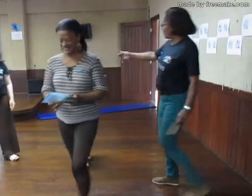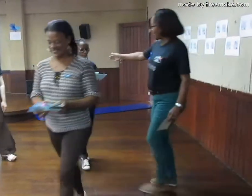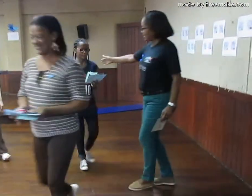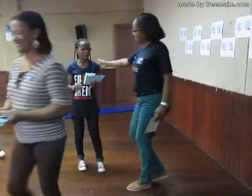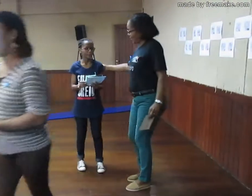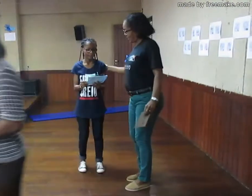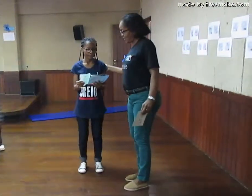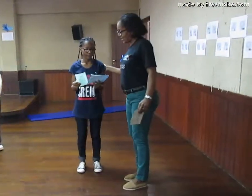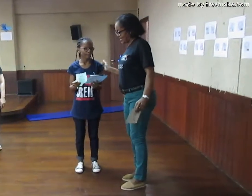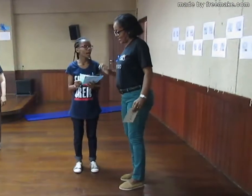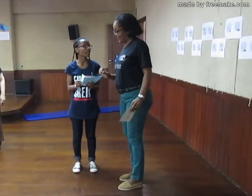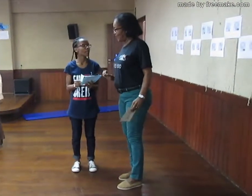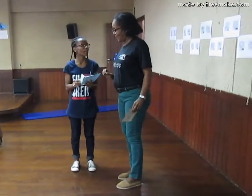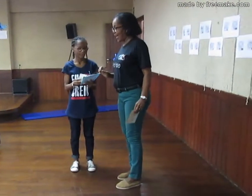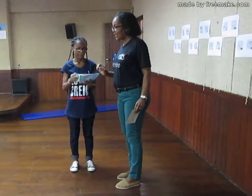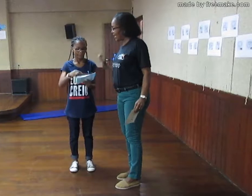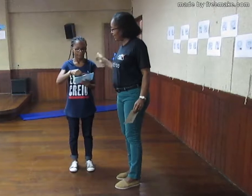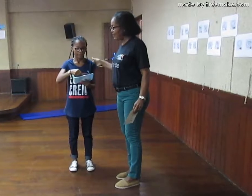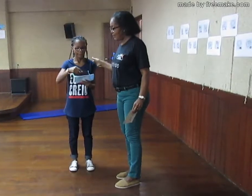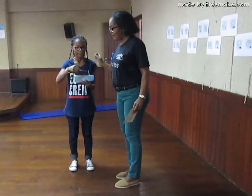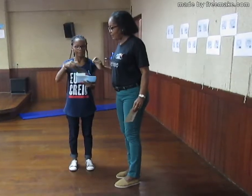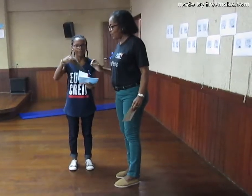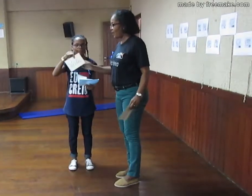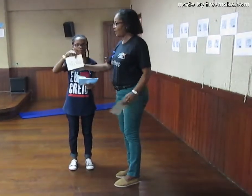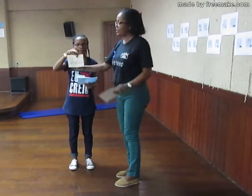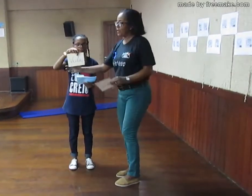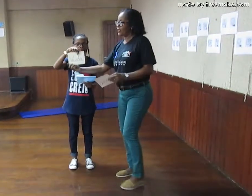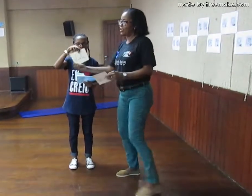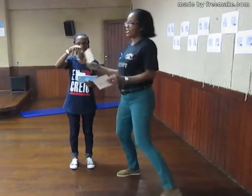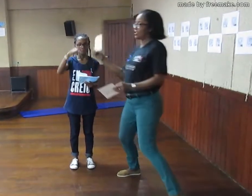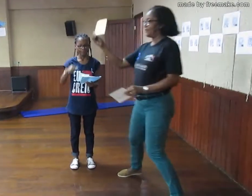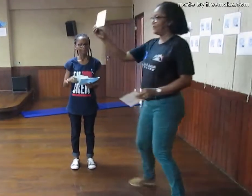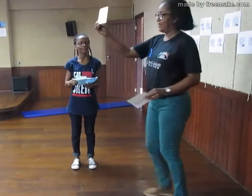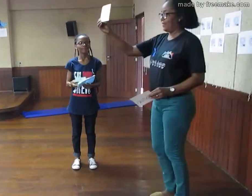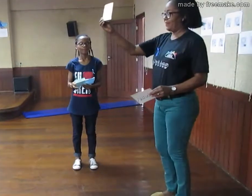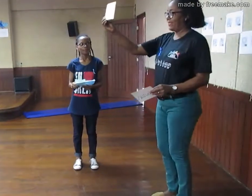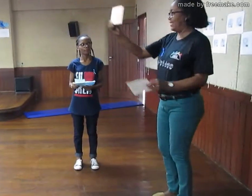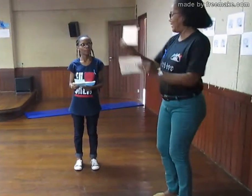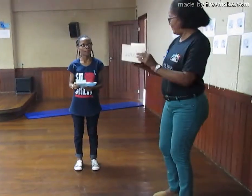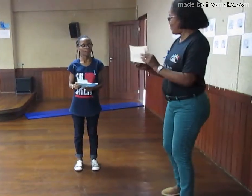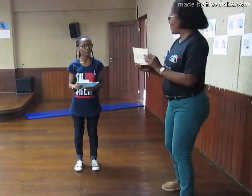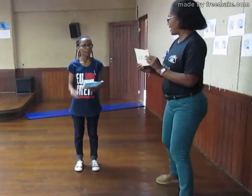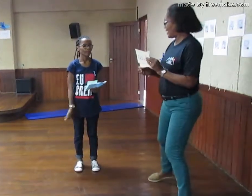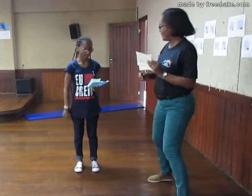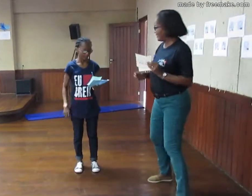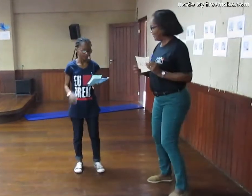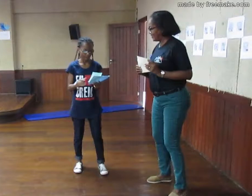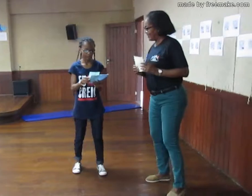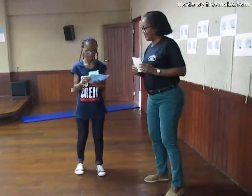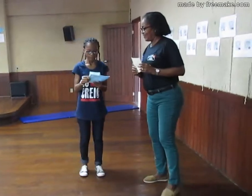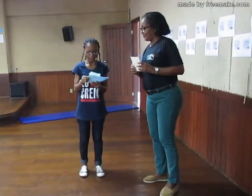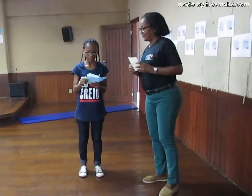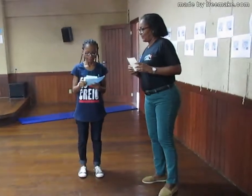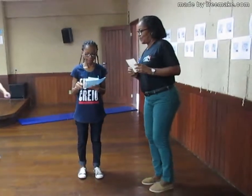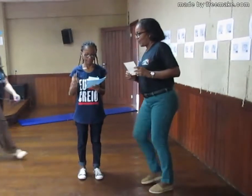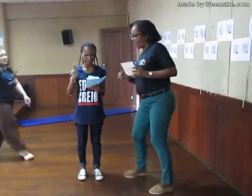Agora vamos aqui, ó, a terceira. Marta. Vamos ver qual a palavra de Marta, ó, gente. Vida. Vamos lá.